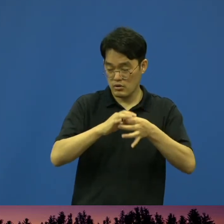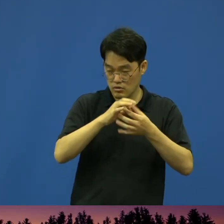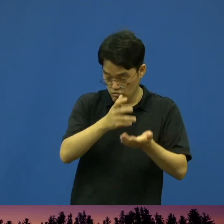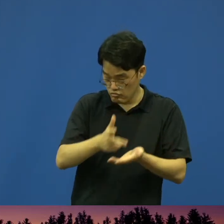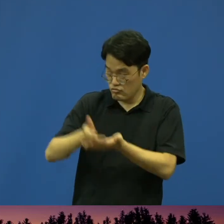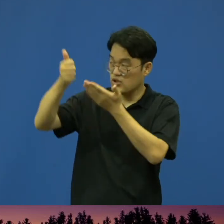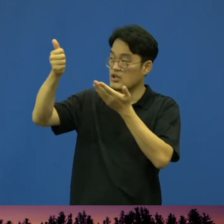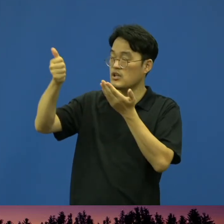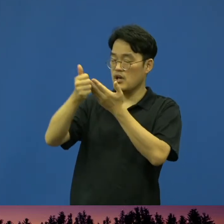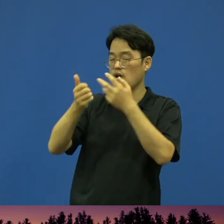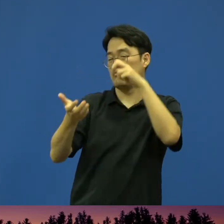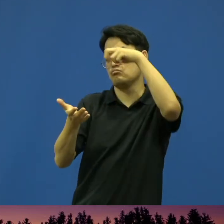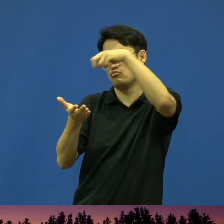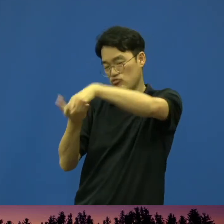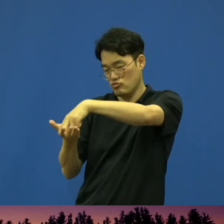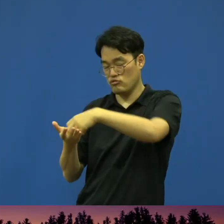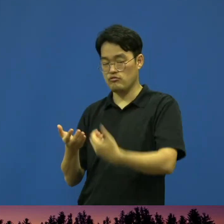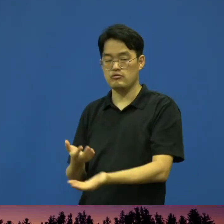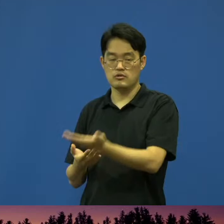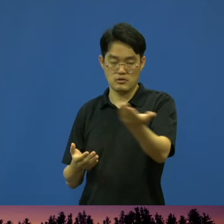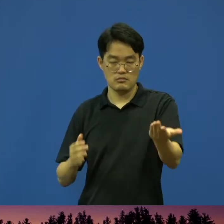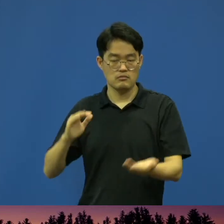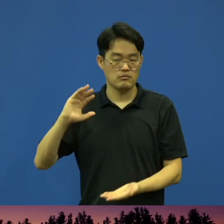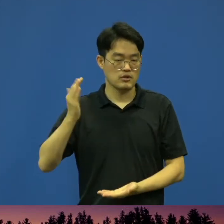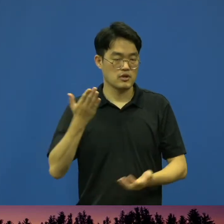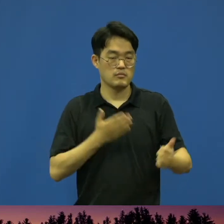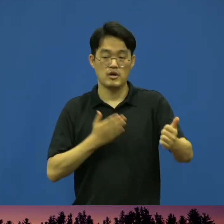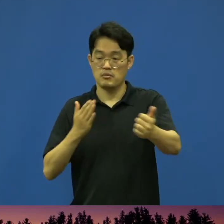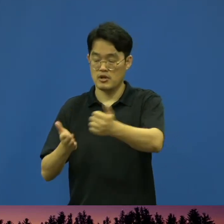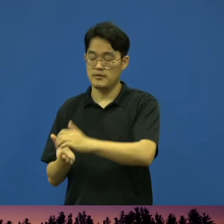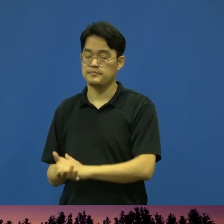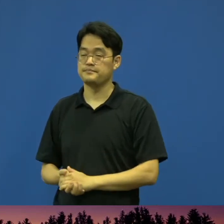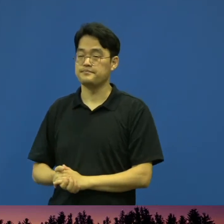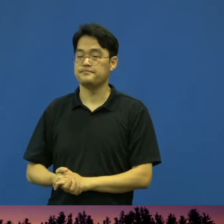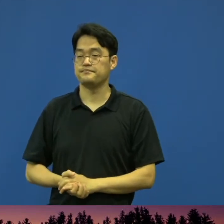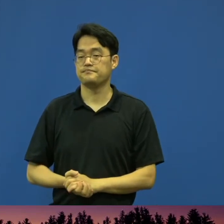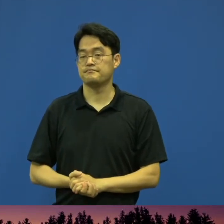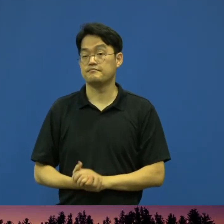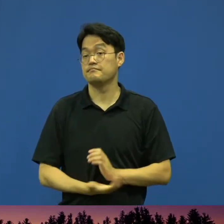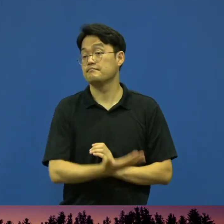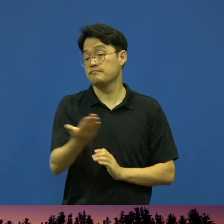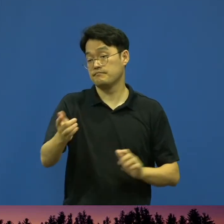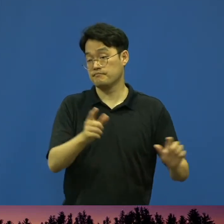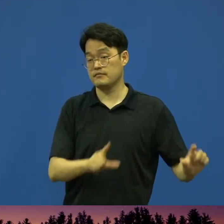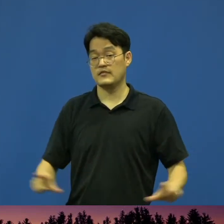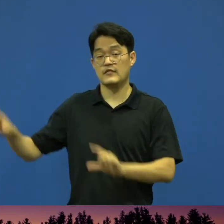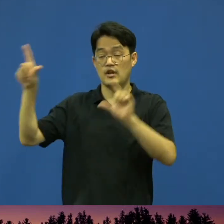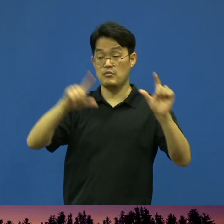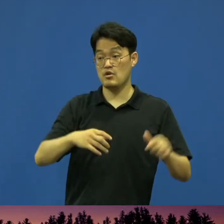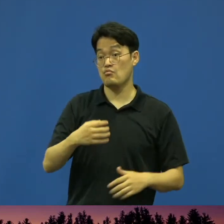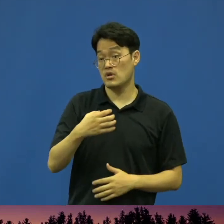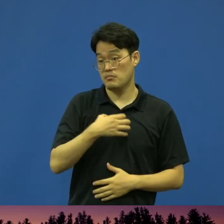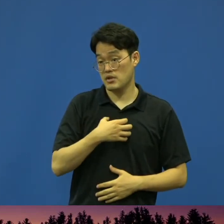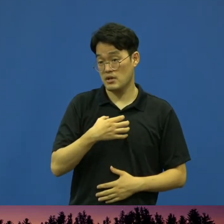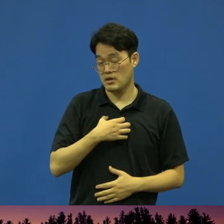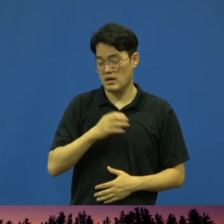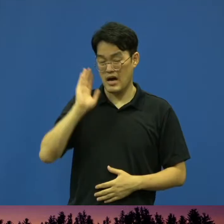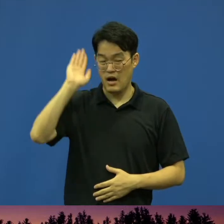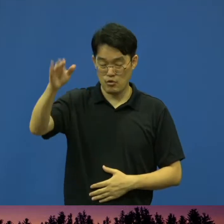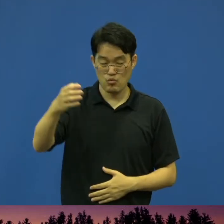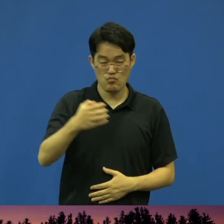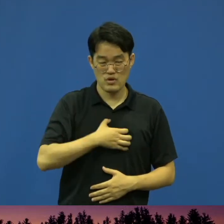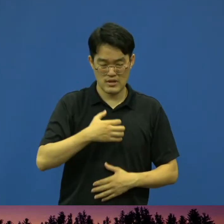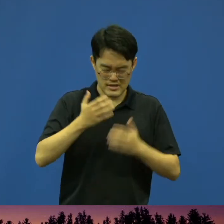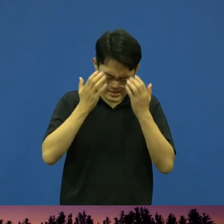주님께 무릎 꿇는 여러분의 인생 될 수 있기를 주님의 이름으로 축복합니다. 여러분, 여러분의 삶이 위기입니까? 앞으로 위기를 맞이할